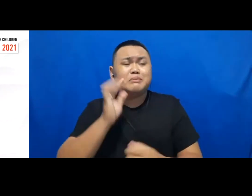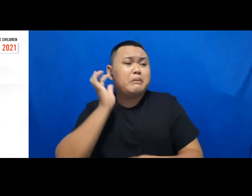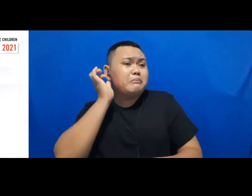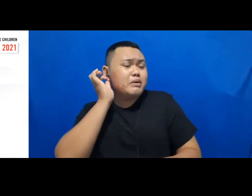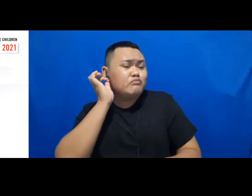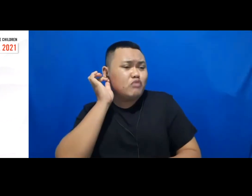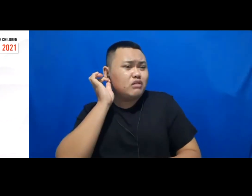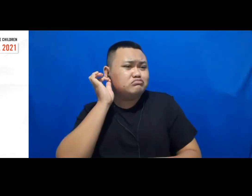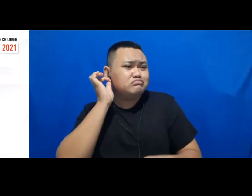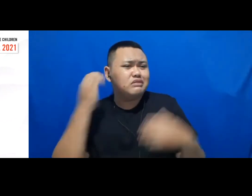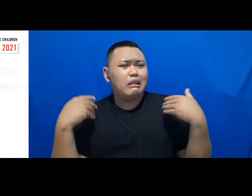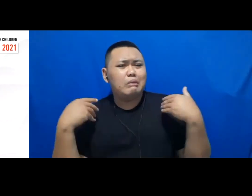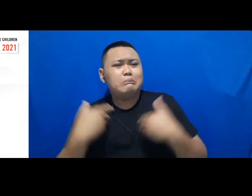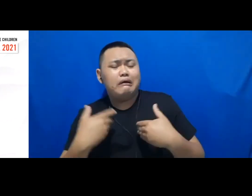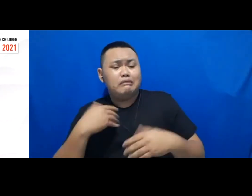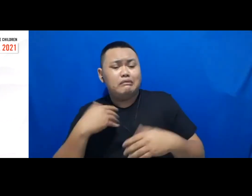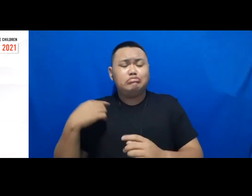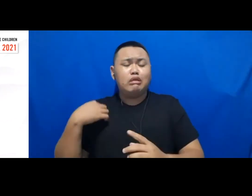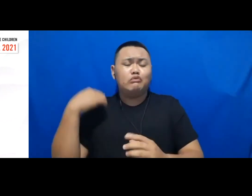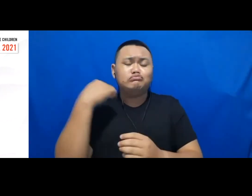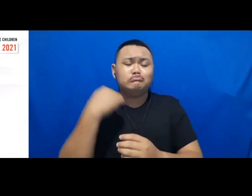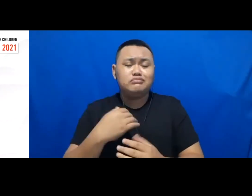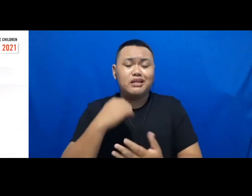dari guru-guru manakala